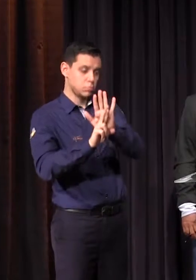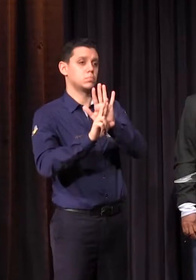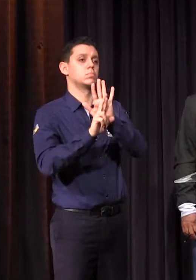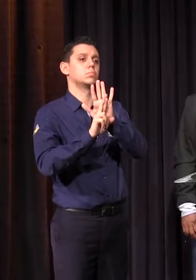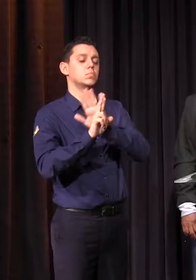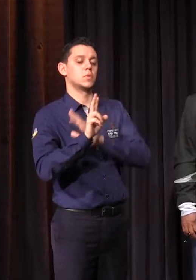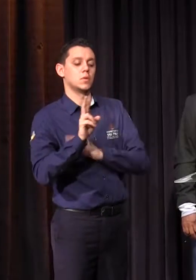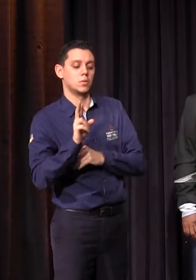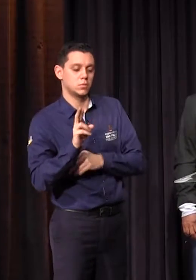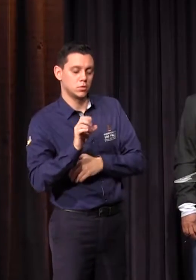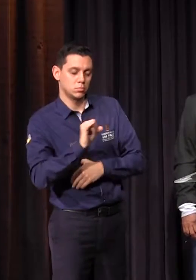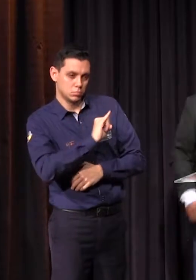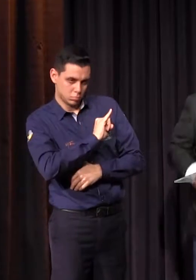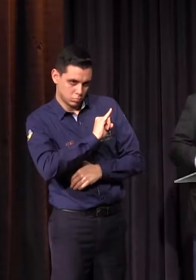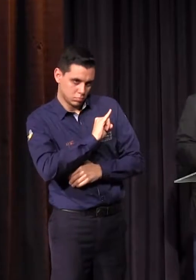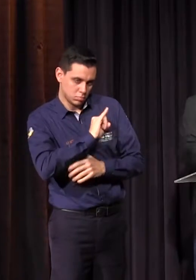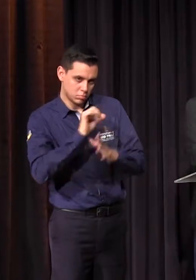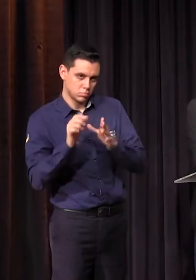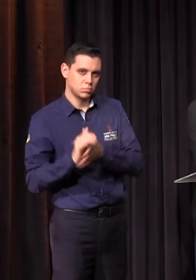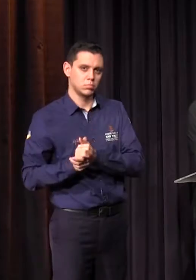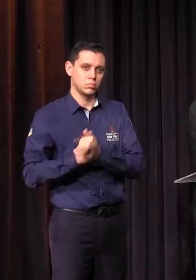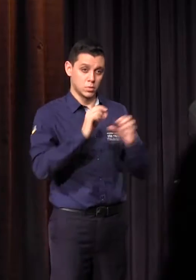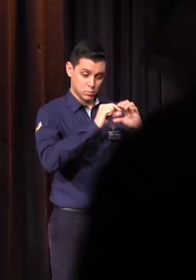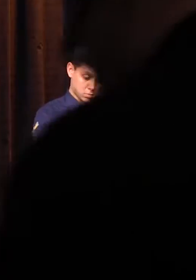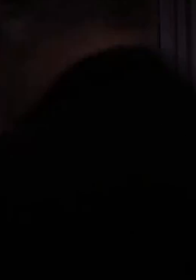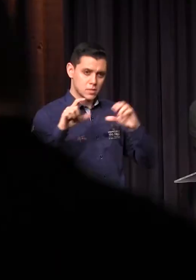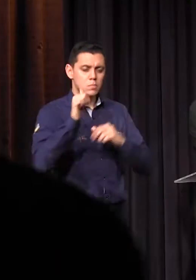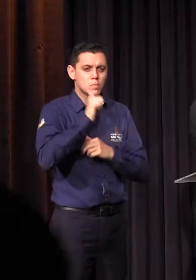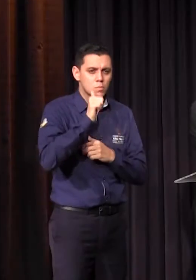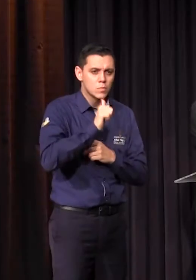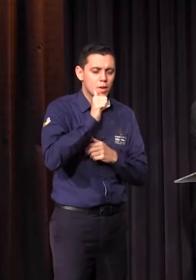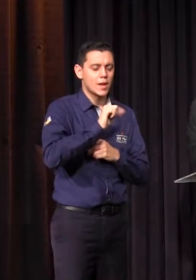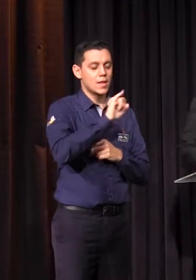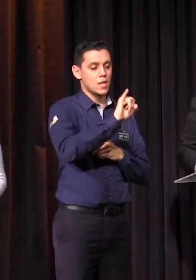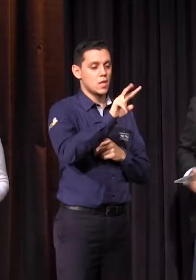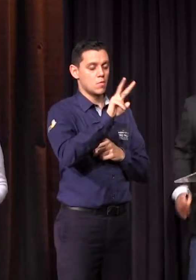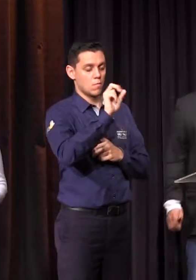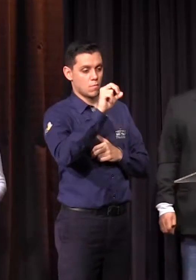a mãe ivone sujo suzy araújo domingos